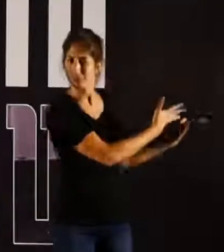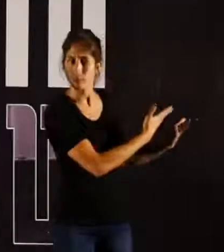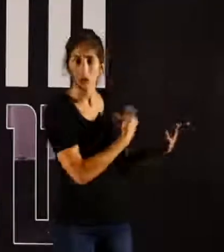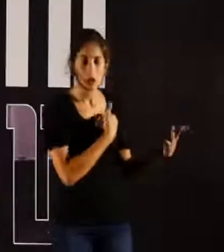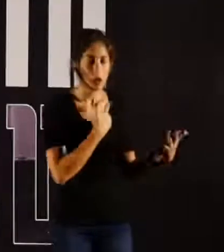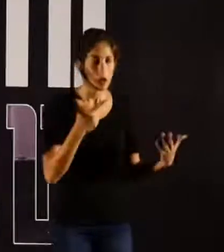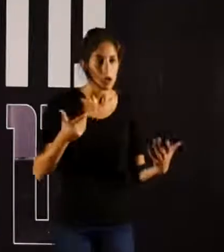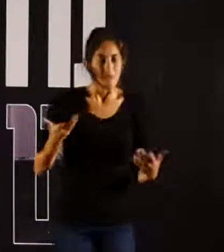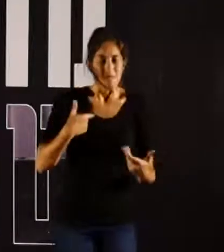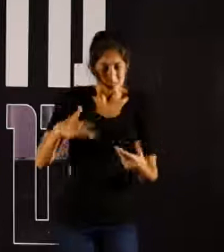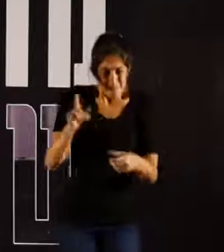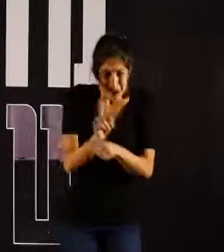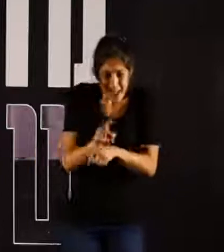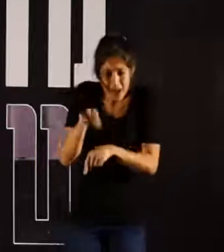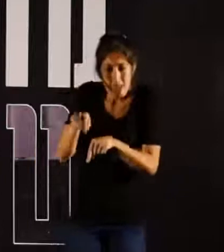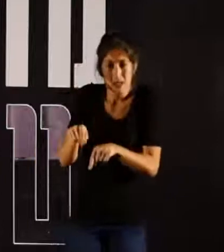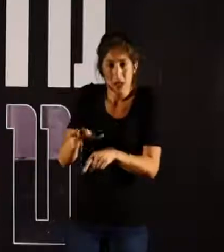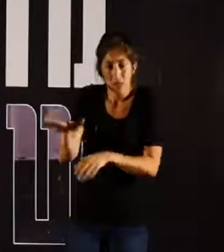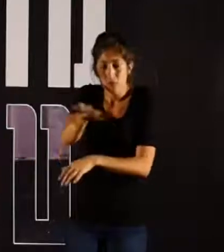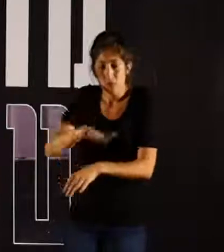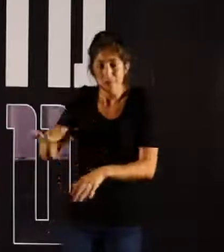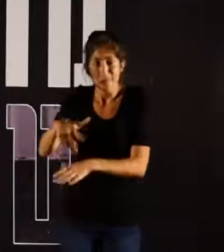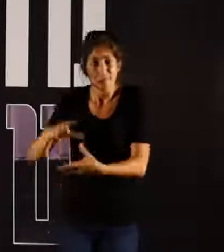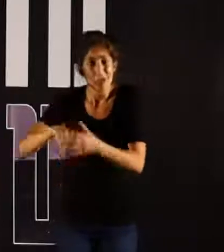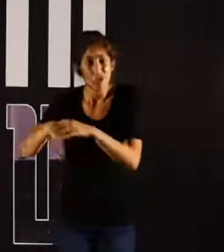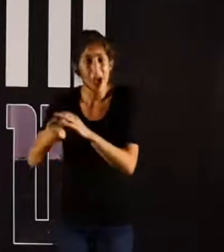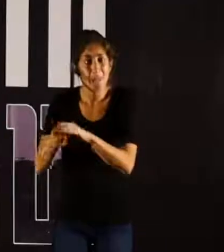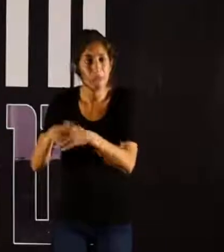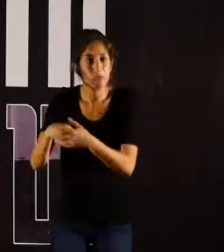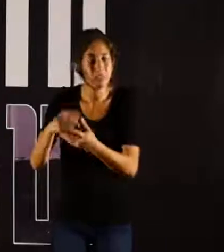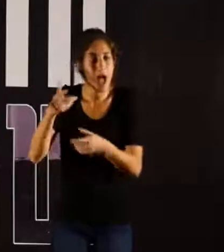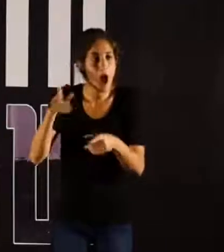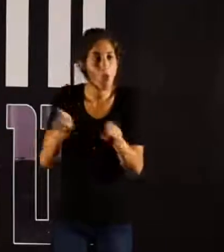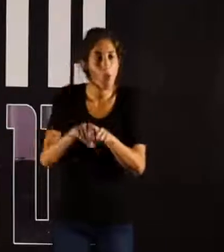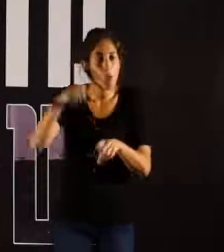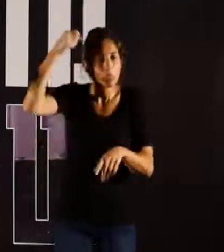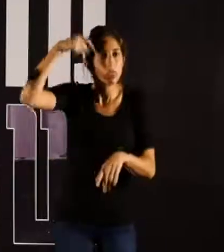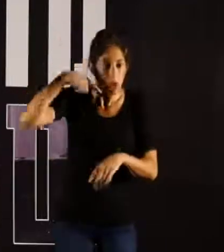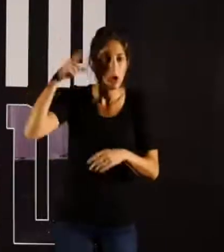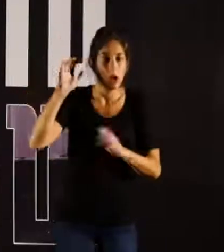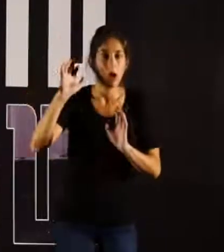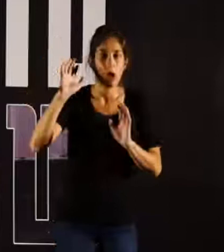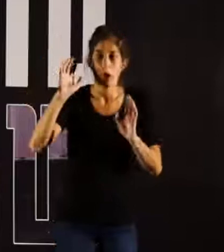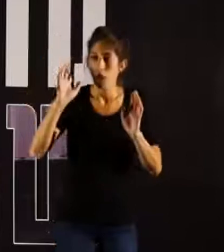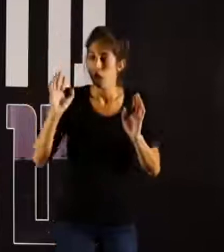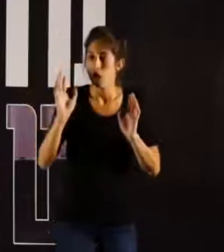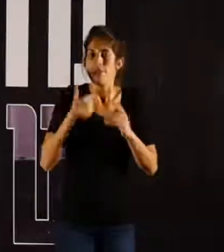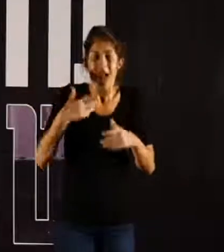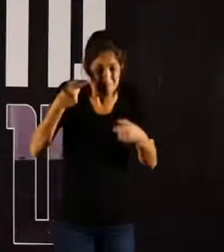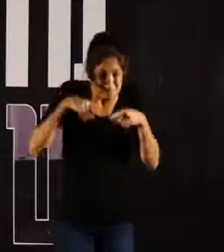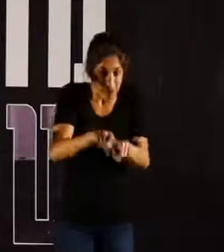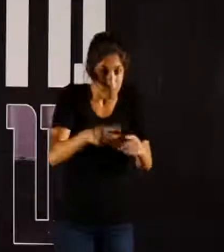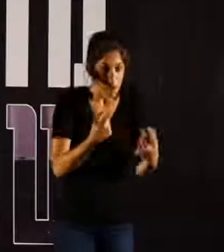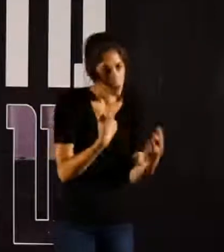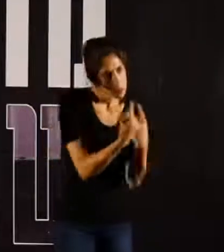הבית הזה בשכם, פתאום נדלק לי איזה אור מעל הראש. ותוך כדי שאנחנו מדברים, תוך כדי